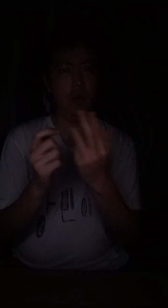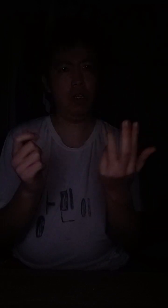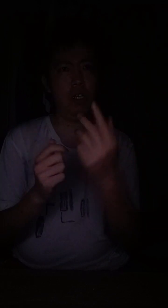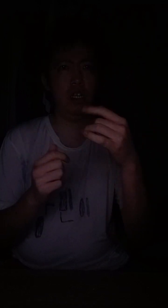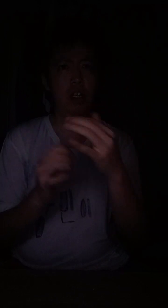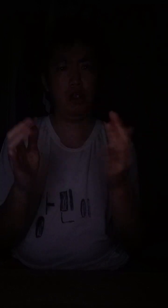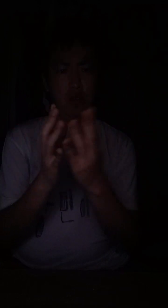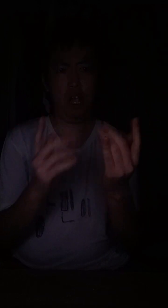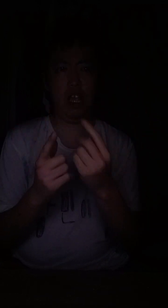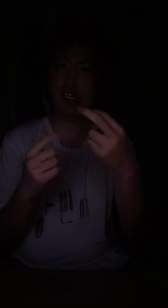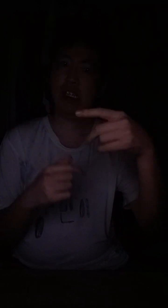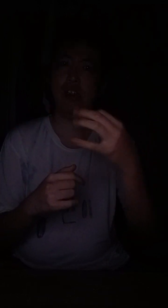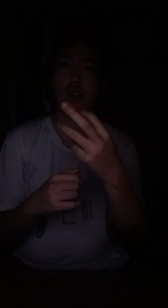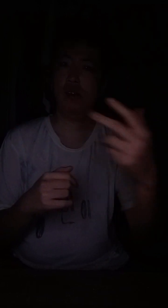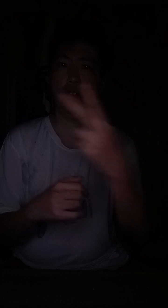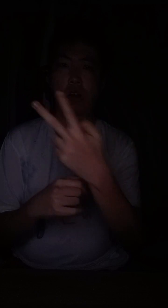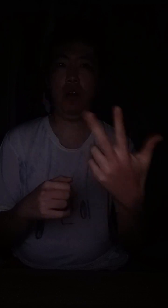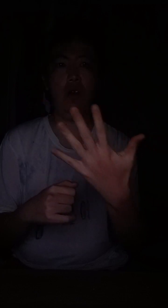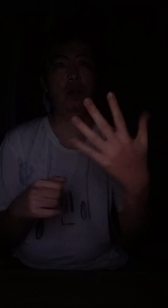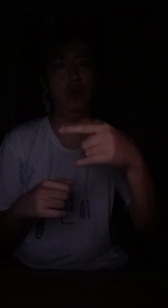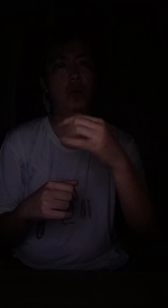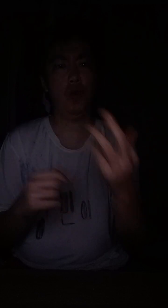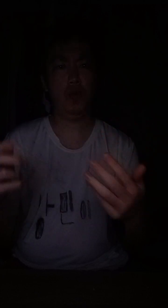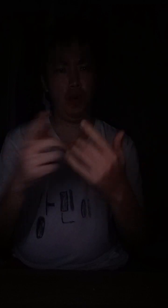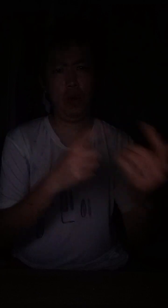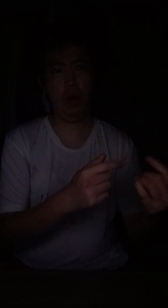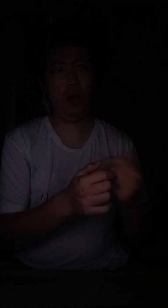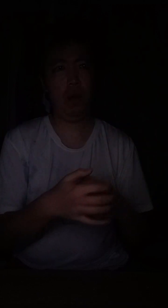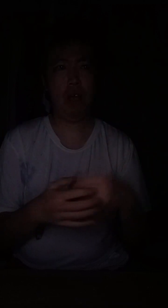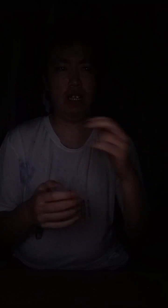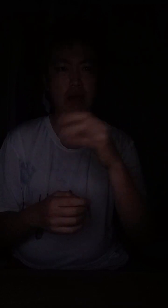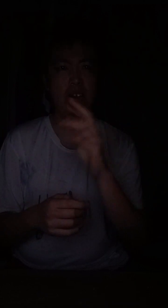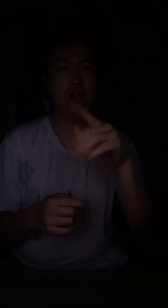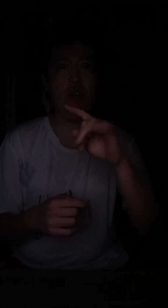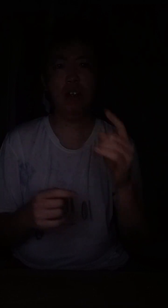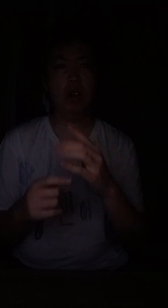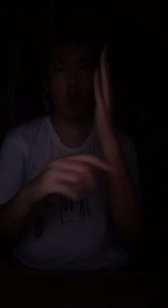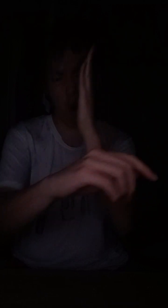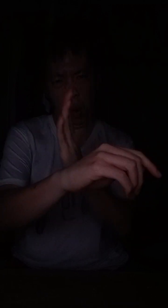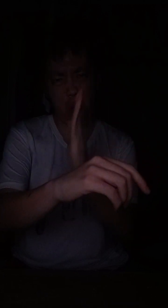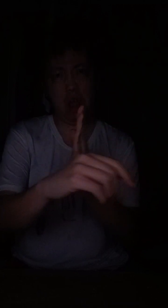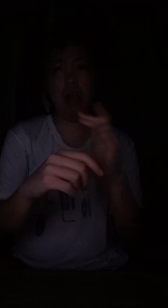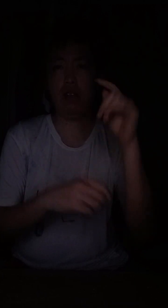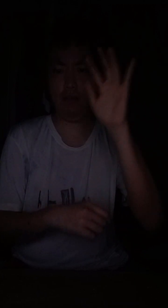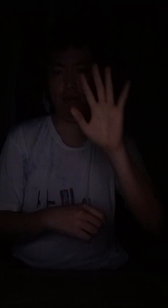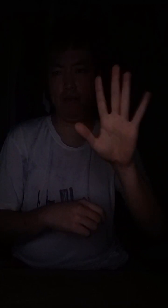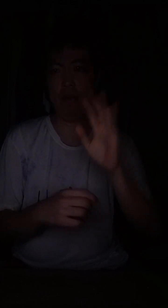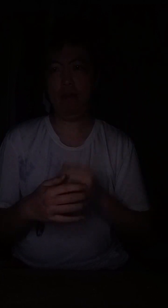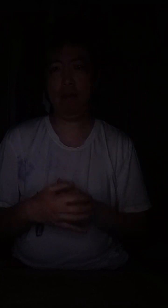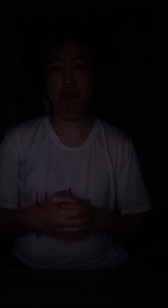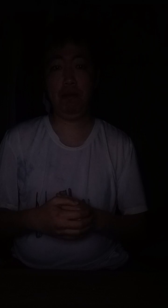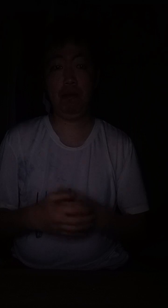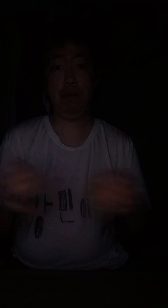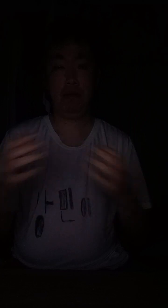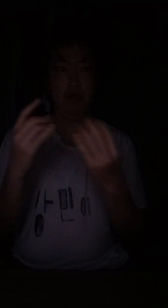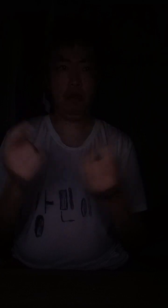및 촬영 기자 25명은 오늘 성명을 내고 박장범 사장 후보자를 거부한다고 했습니다. 이들은 요즘